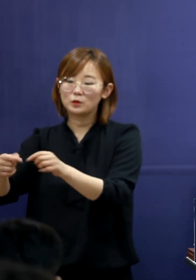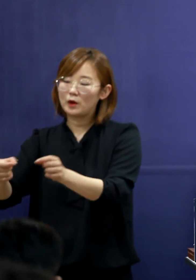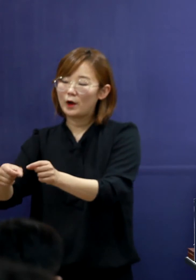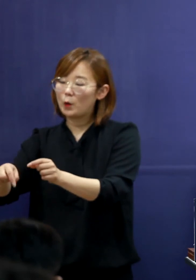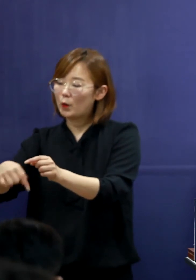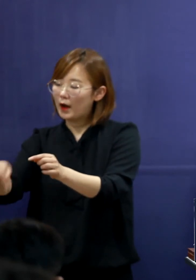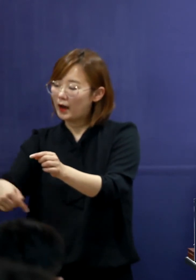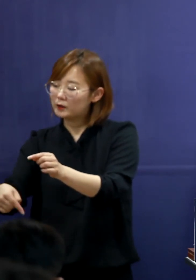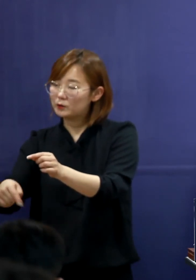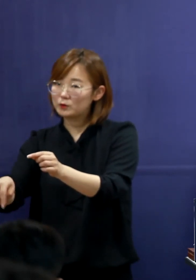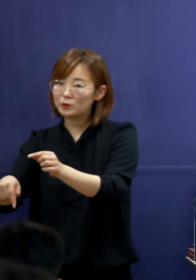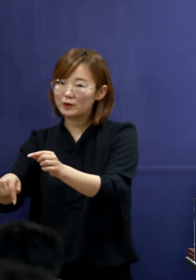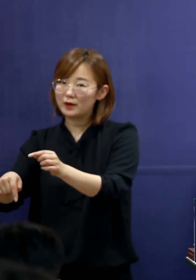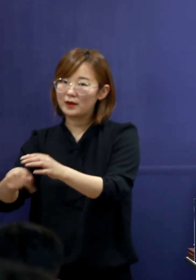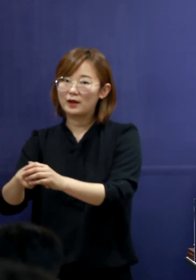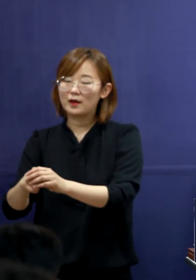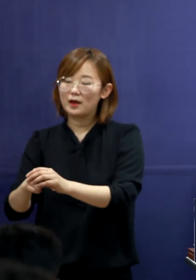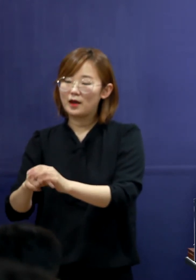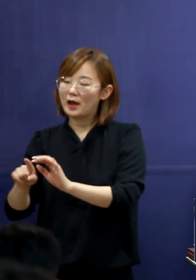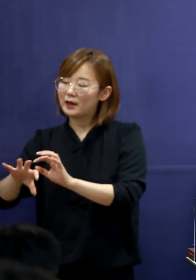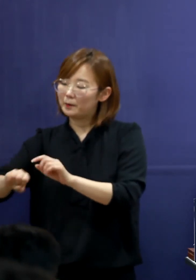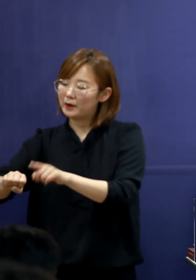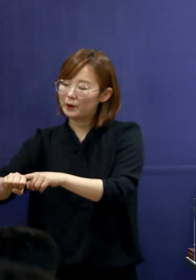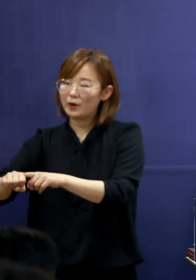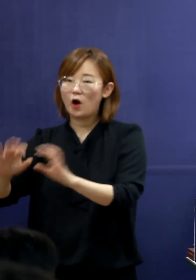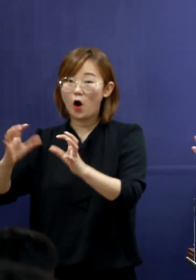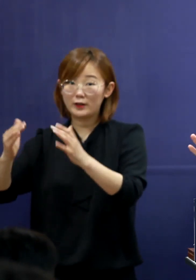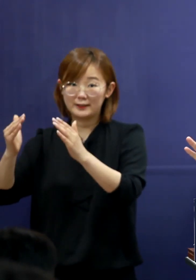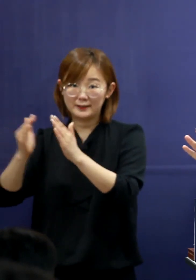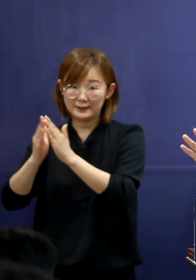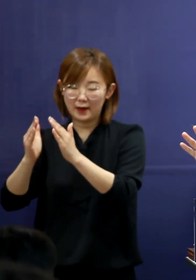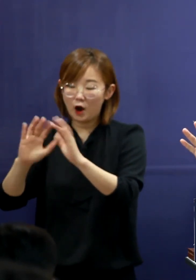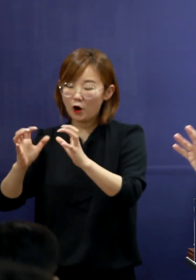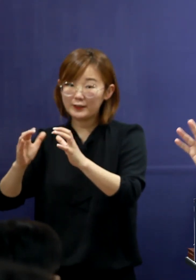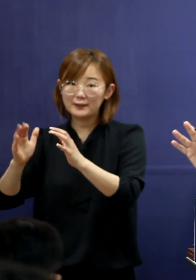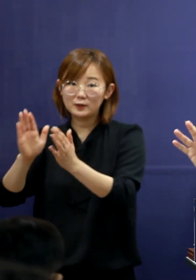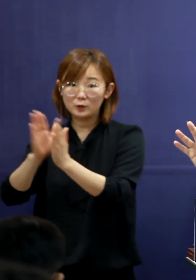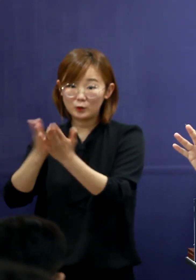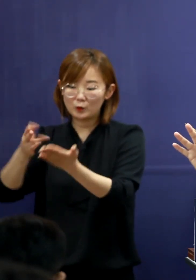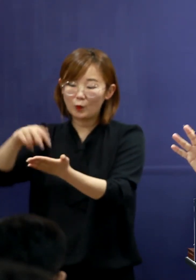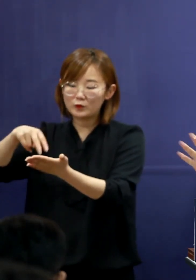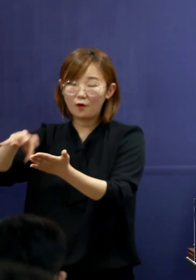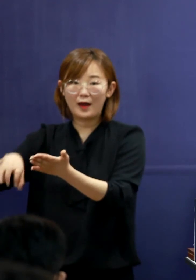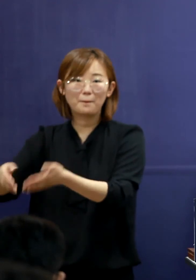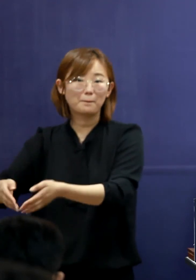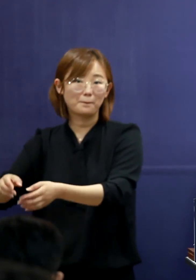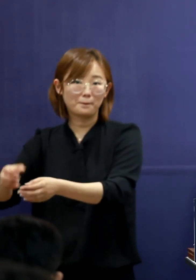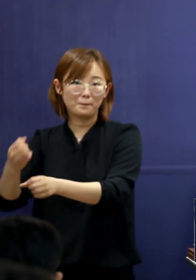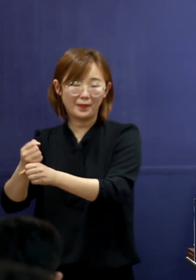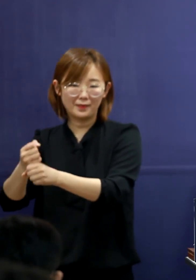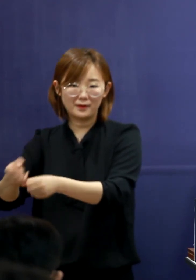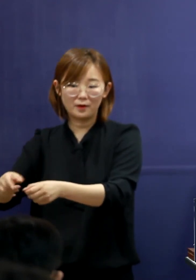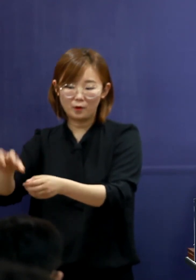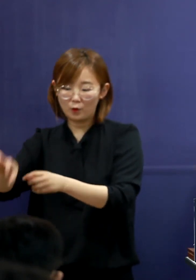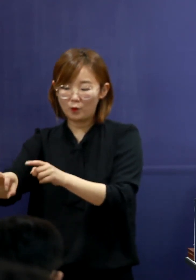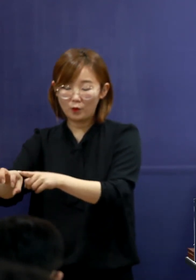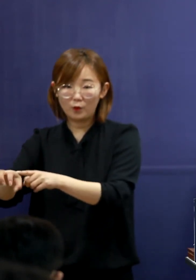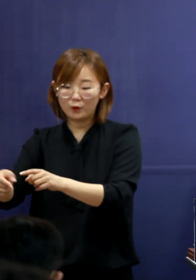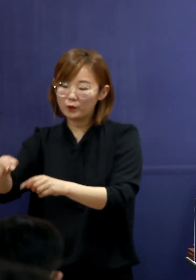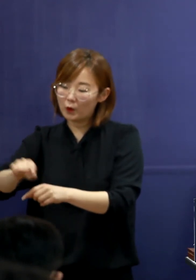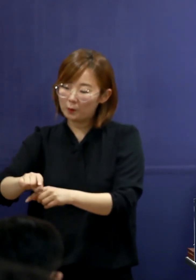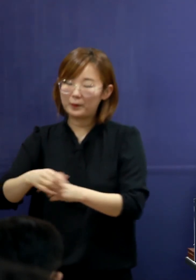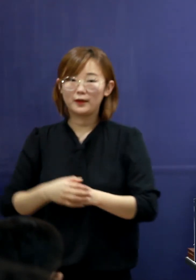어린이 도서관을 만들었고 또 이제 그 건물이 있던 읍장 관사는 건물